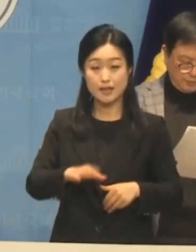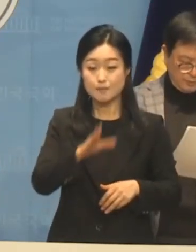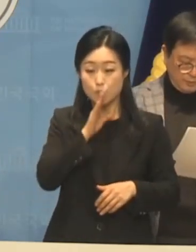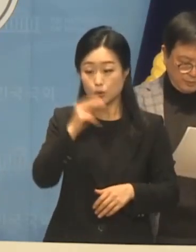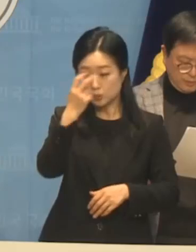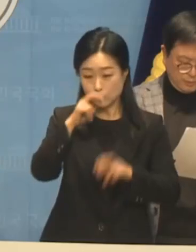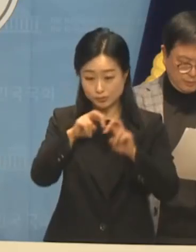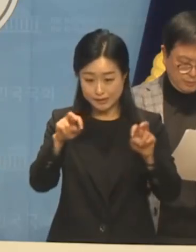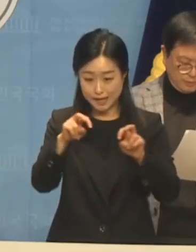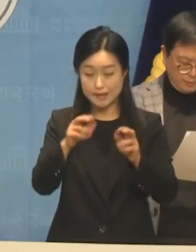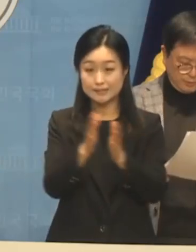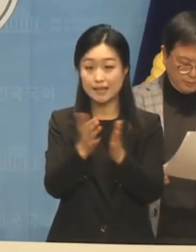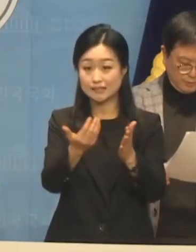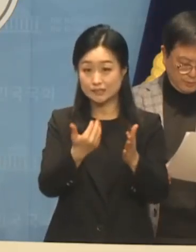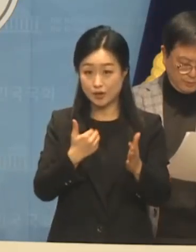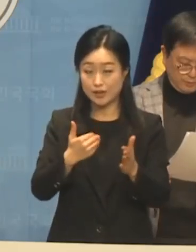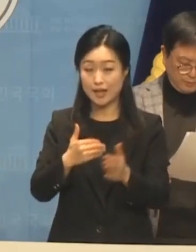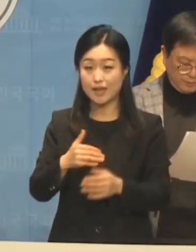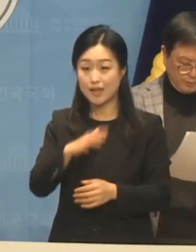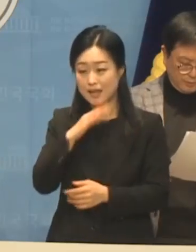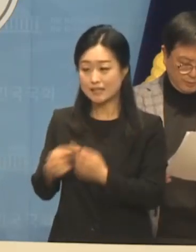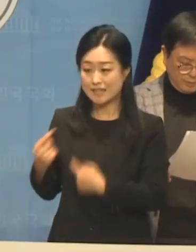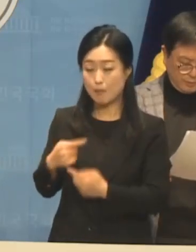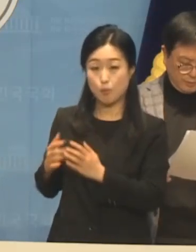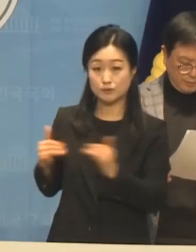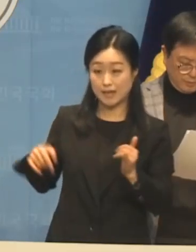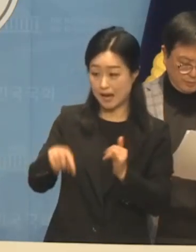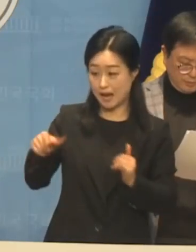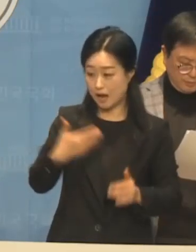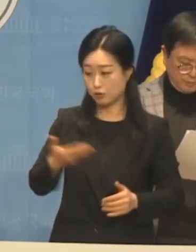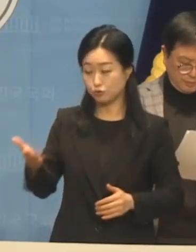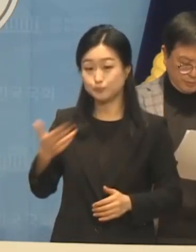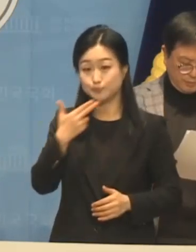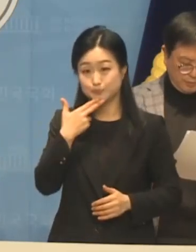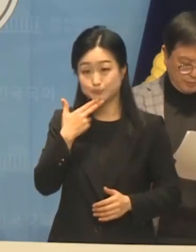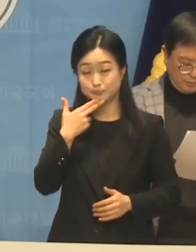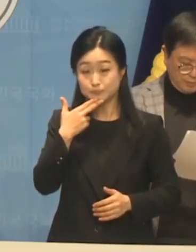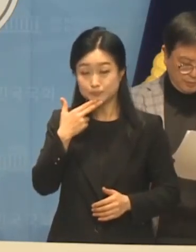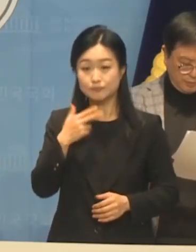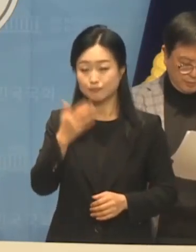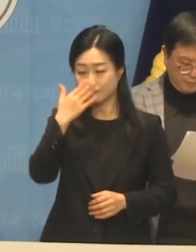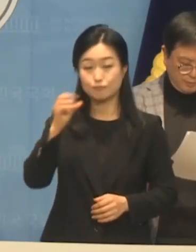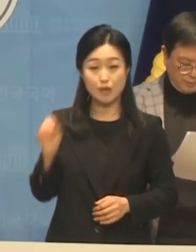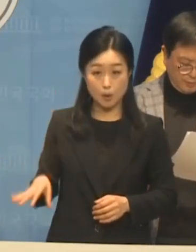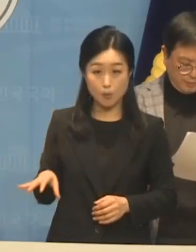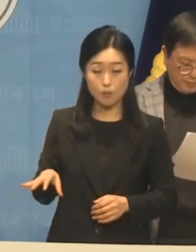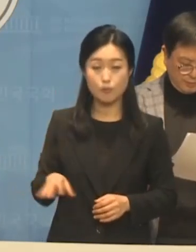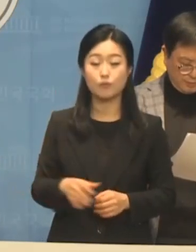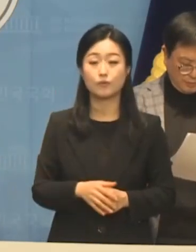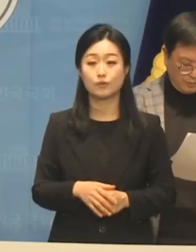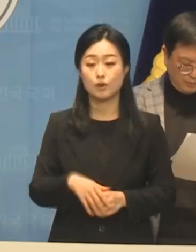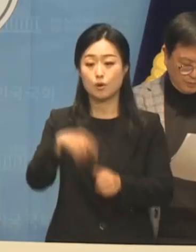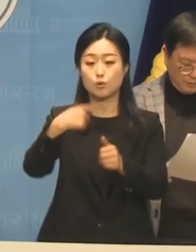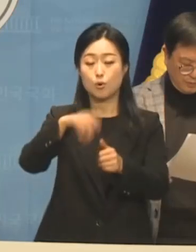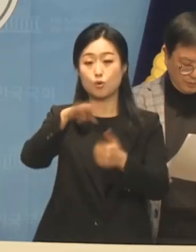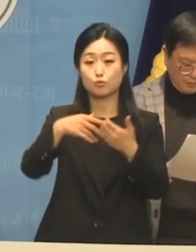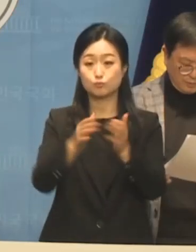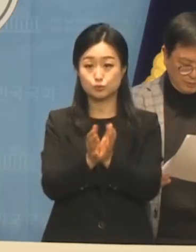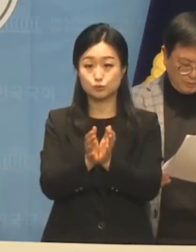착수 이전에 제보자에게 조사위원 명단을 알려함에도 이도 무시하고 숙명여대는 교육부